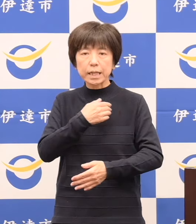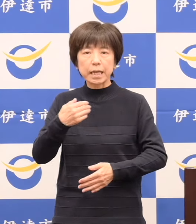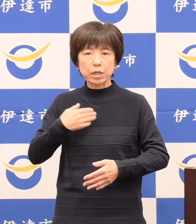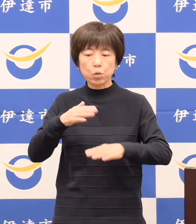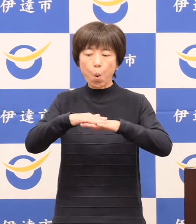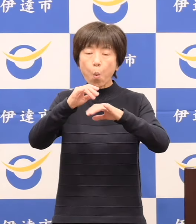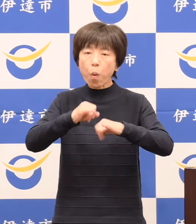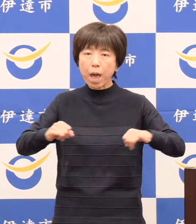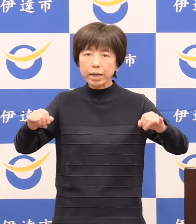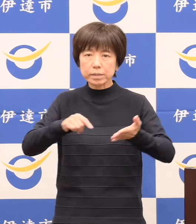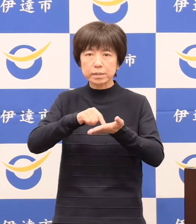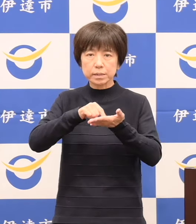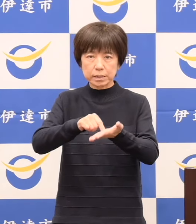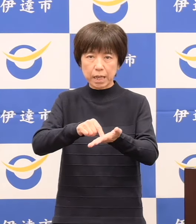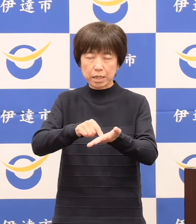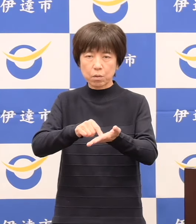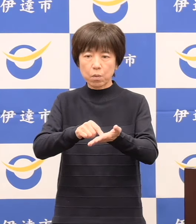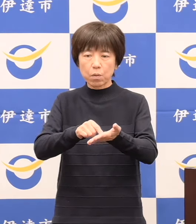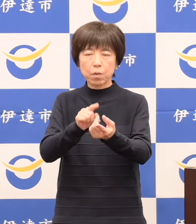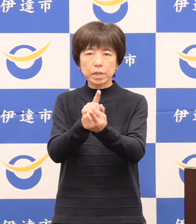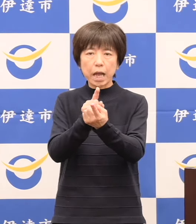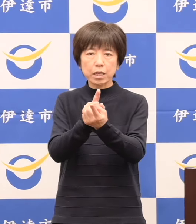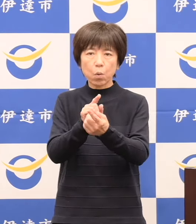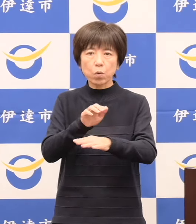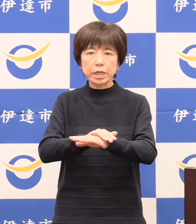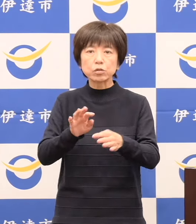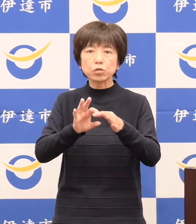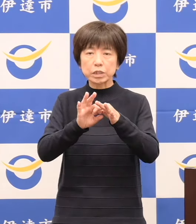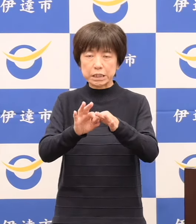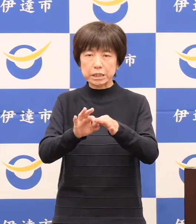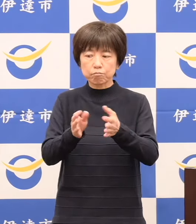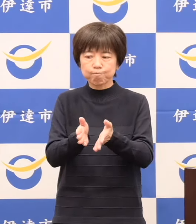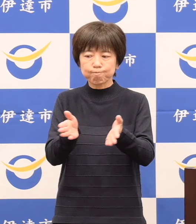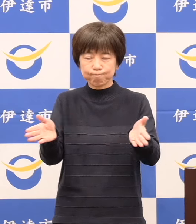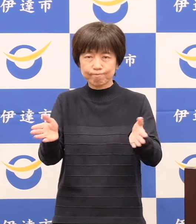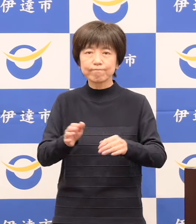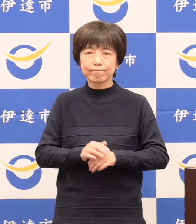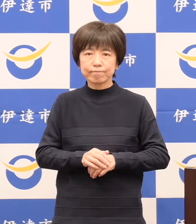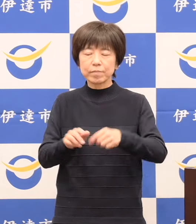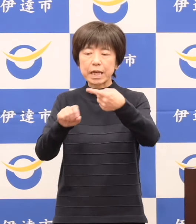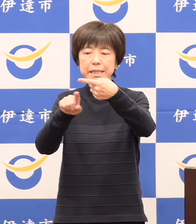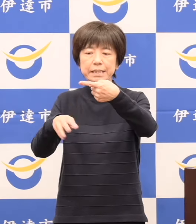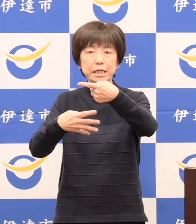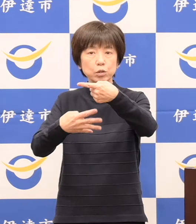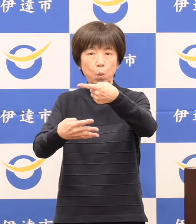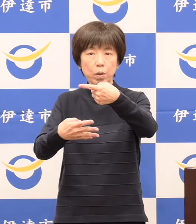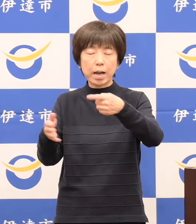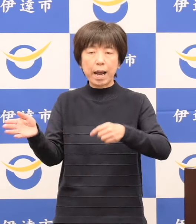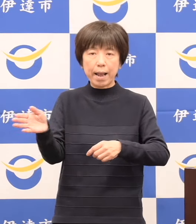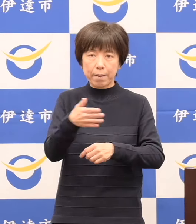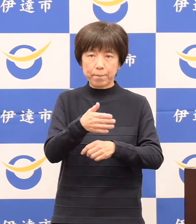請への対応手続きを拡充いたしました。1月4日から